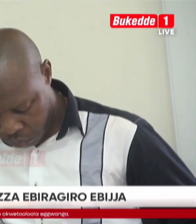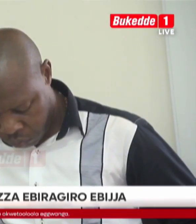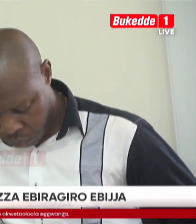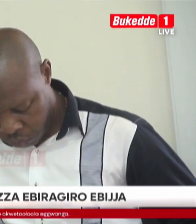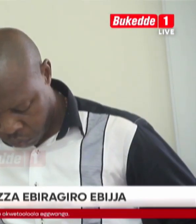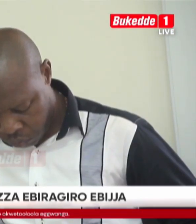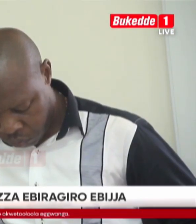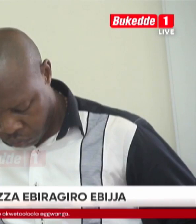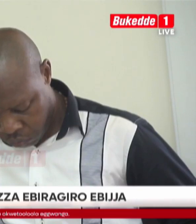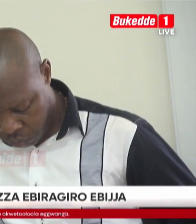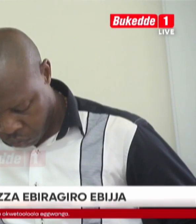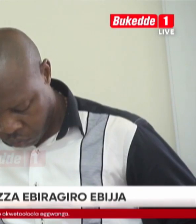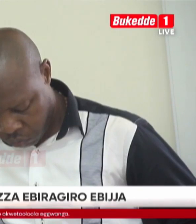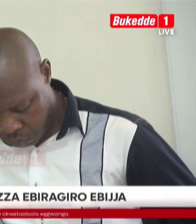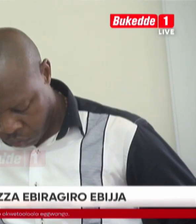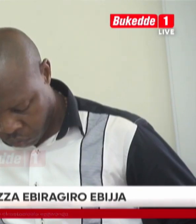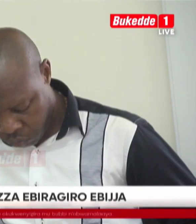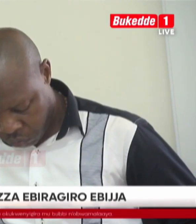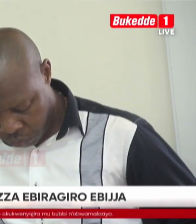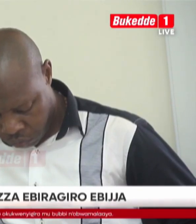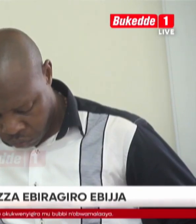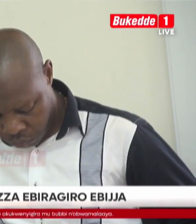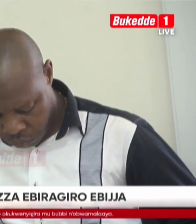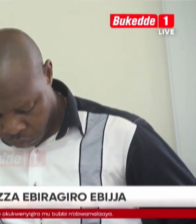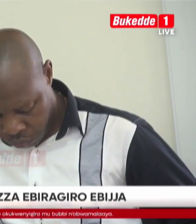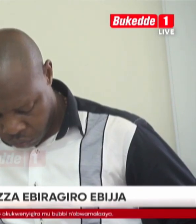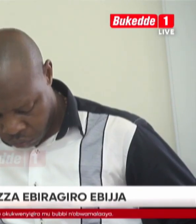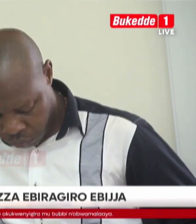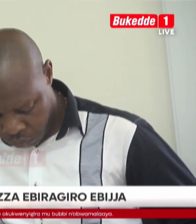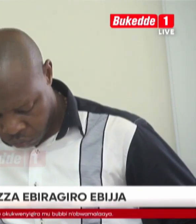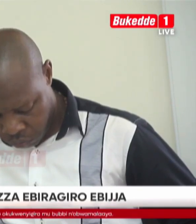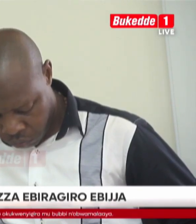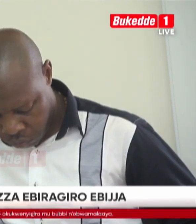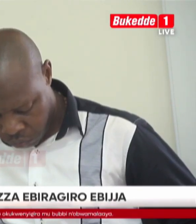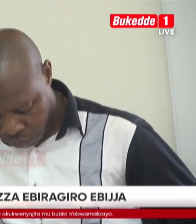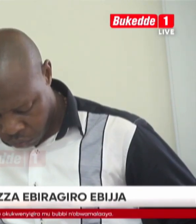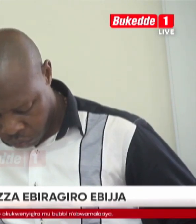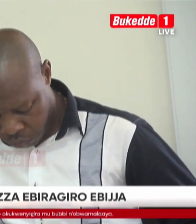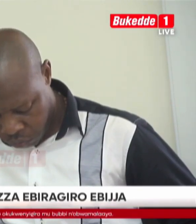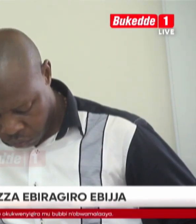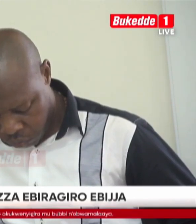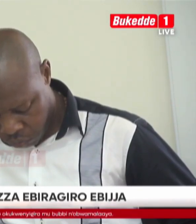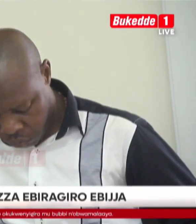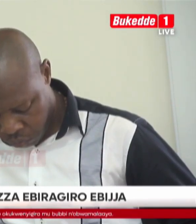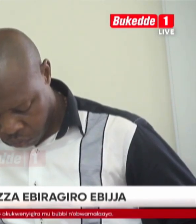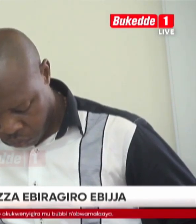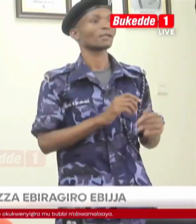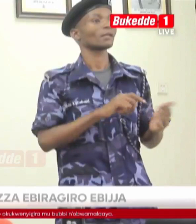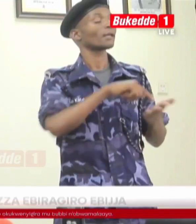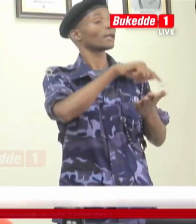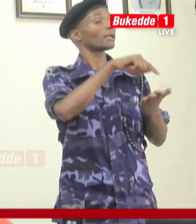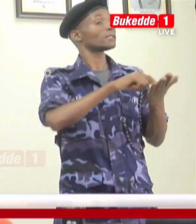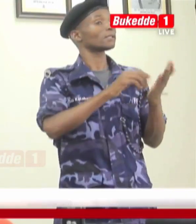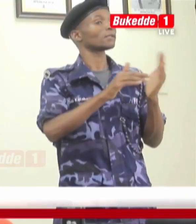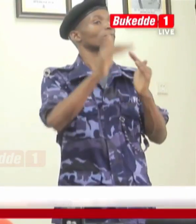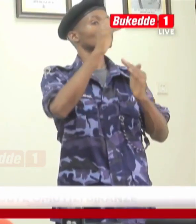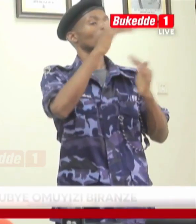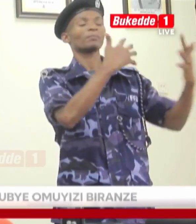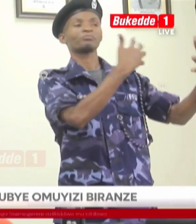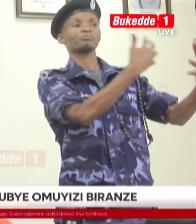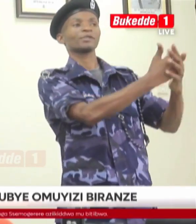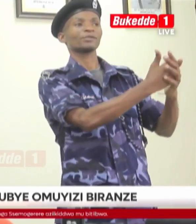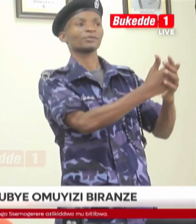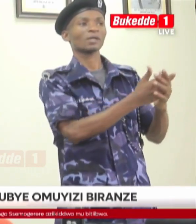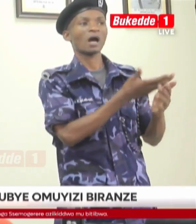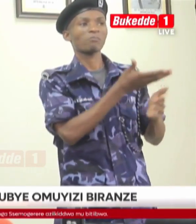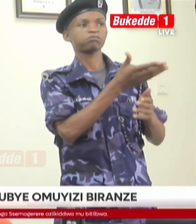30 abatandise okukola ebibuuzo ebyasimiya ey'omukaaga ku luzira Upper Prison olunaku olwaleero.